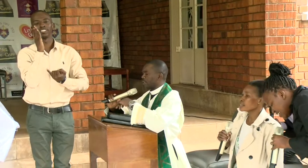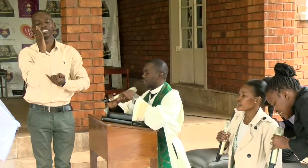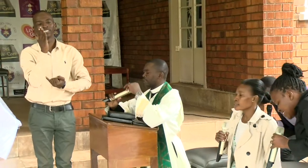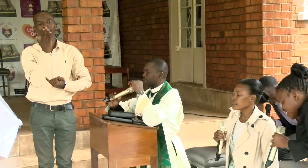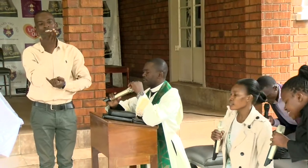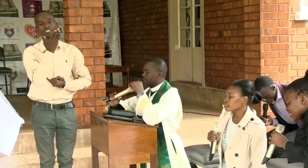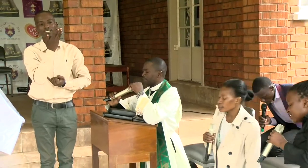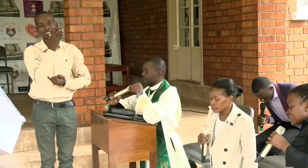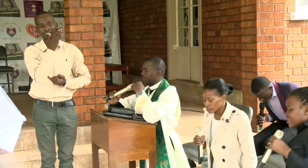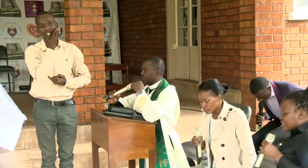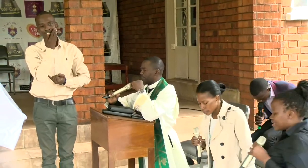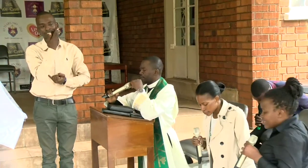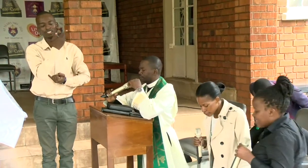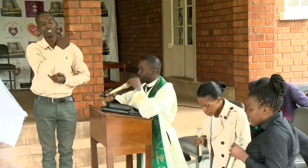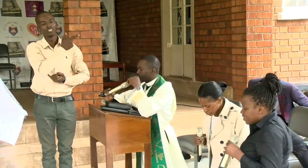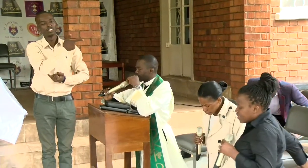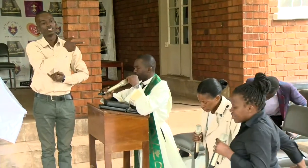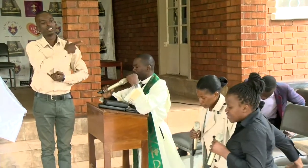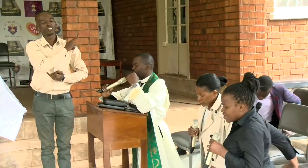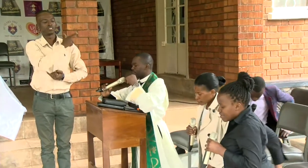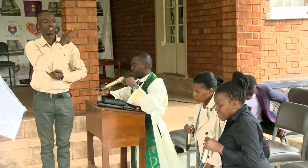Mukozi